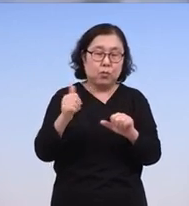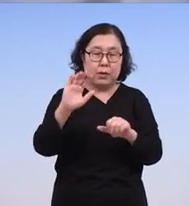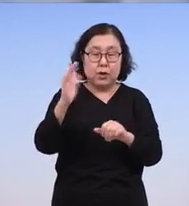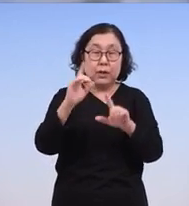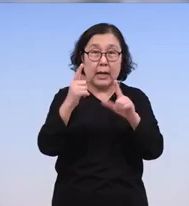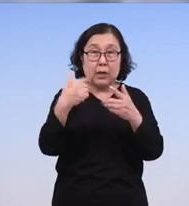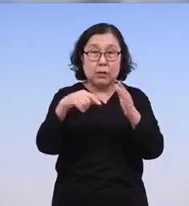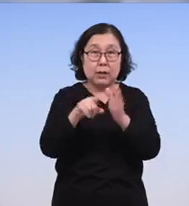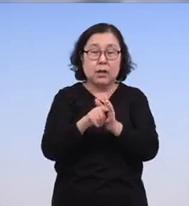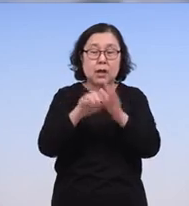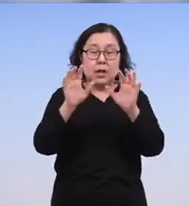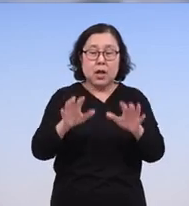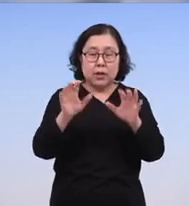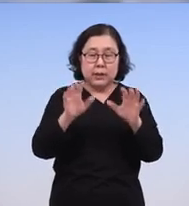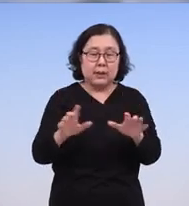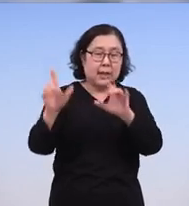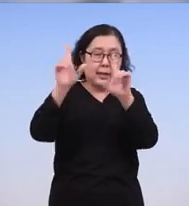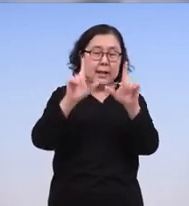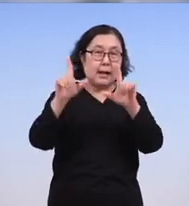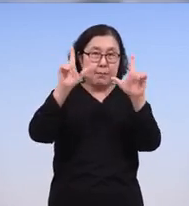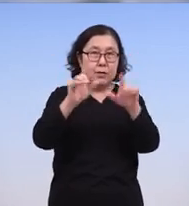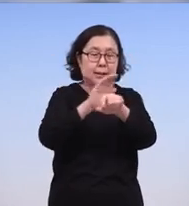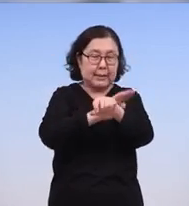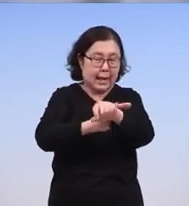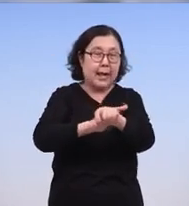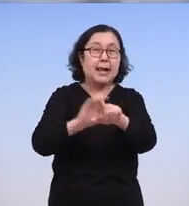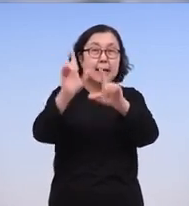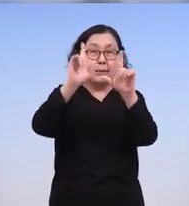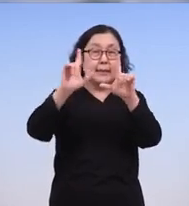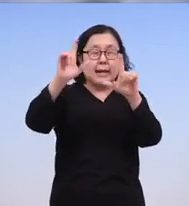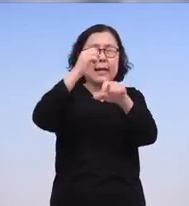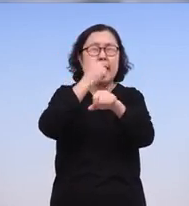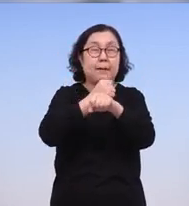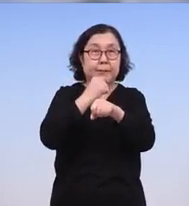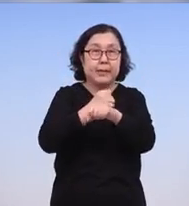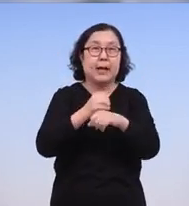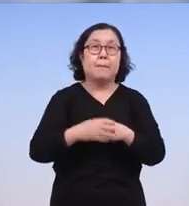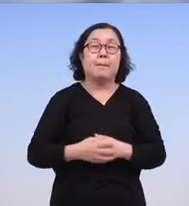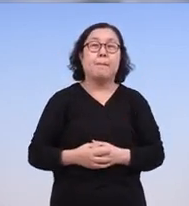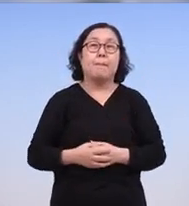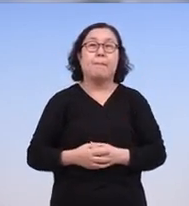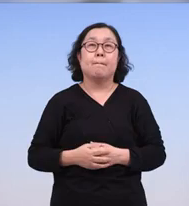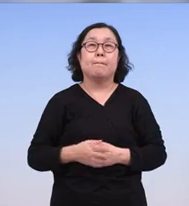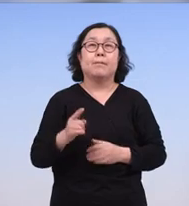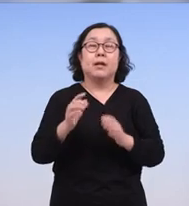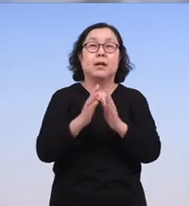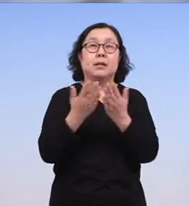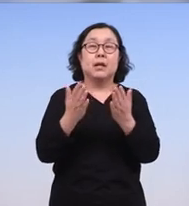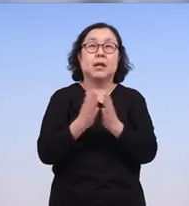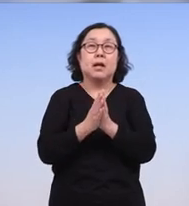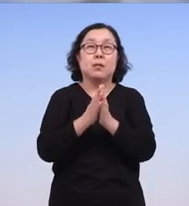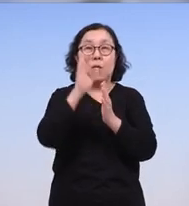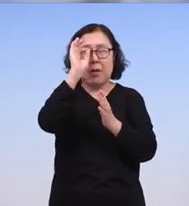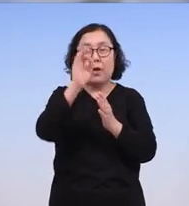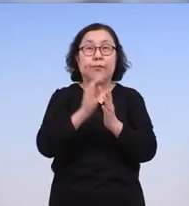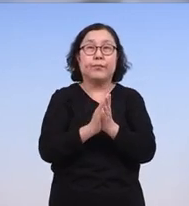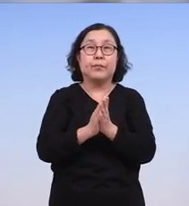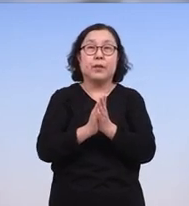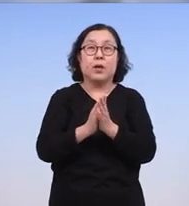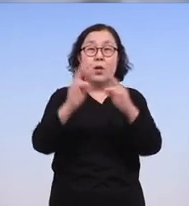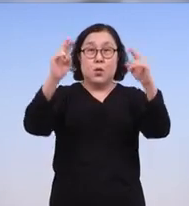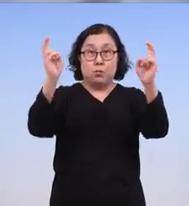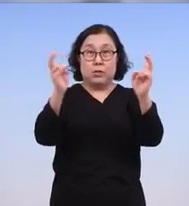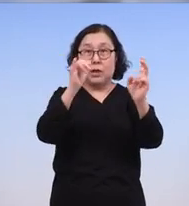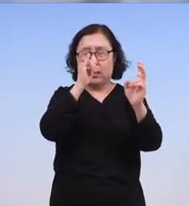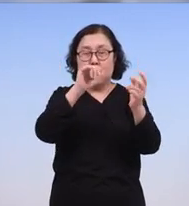책이 강조하는 게 현실의 삶을 잘 살아야 된다는 거예요. 오늘 주제랑 너무 같은 거 아닙니까? 그 책에 이런 문장이